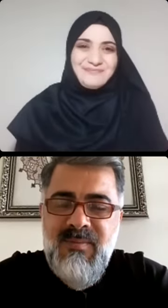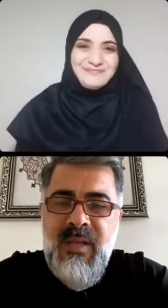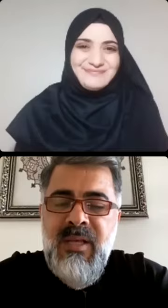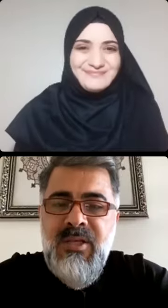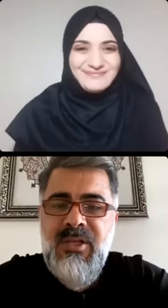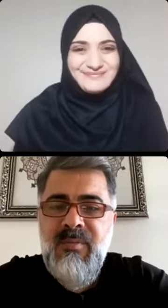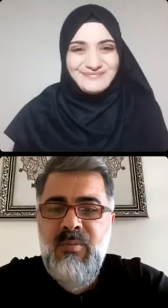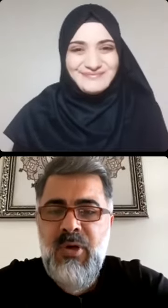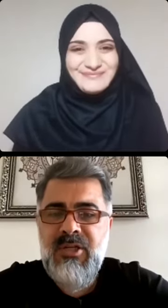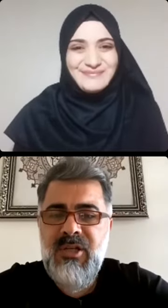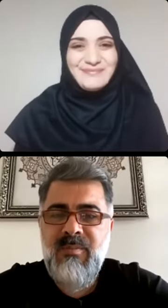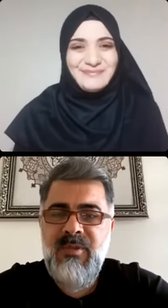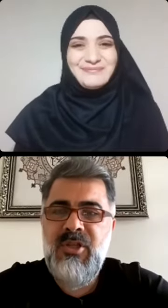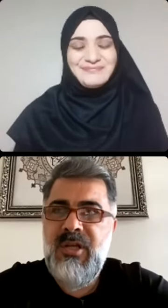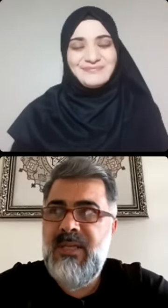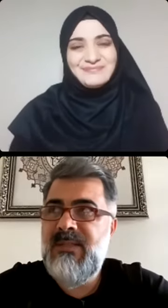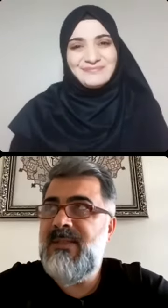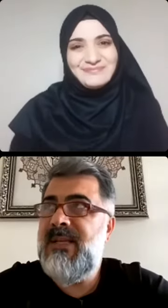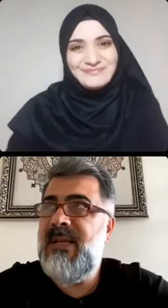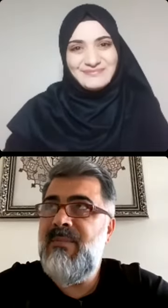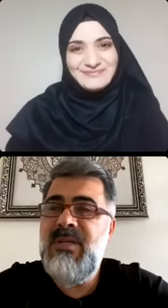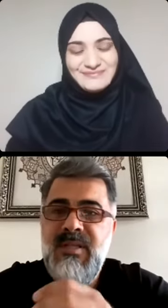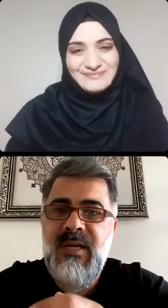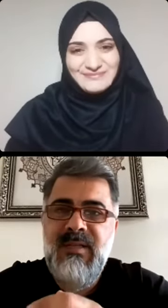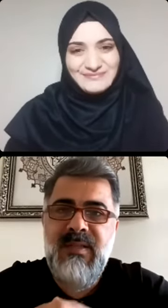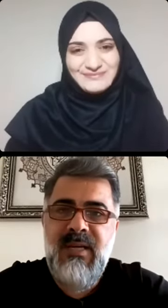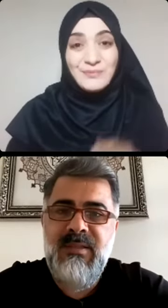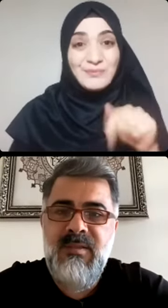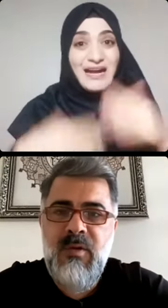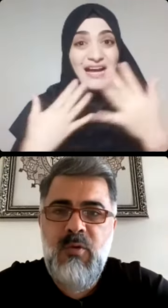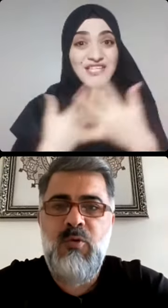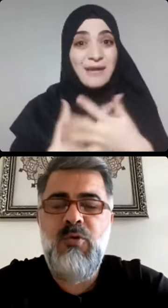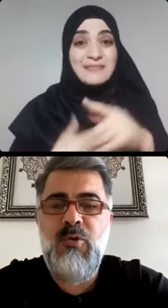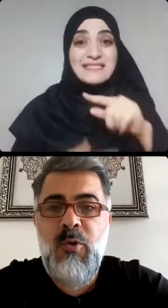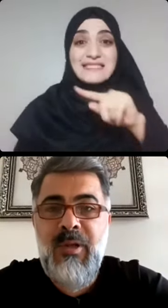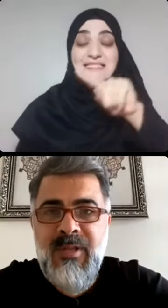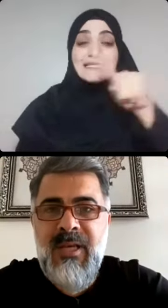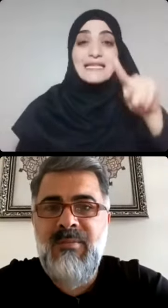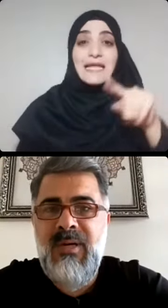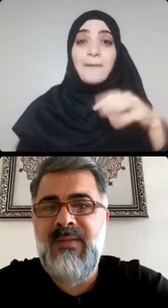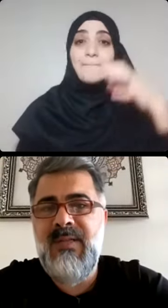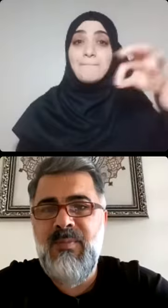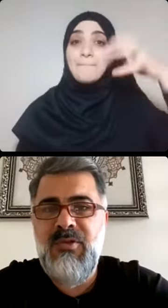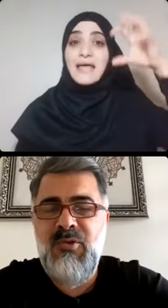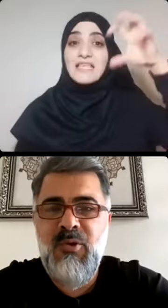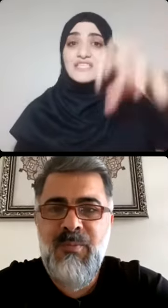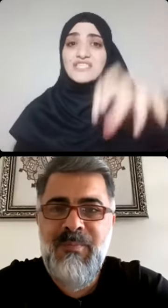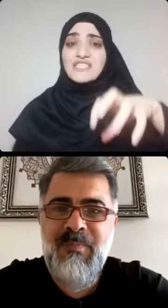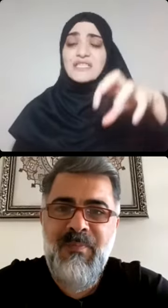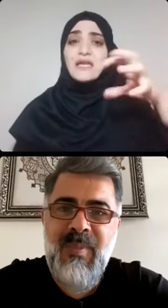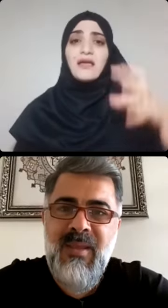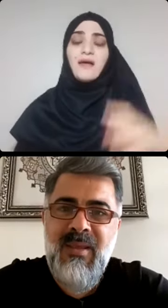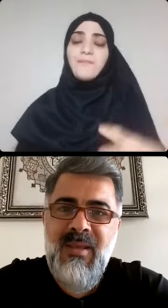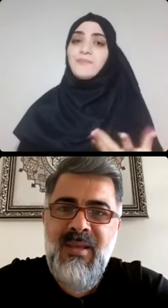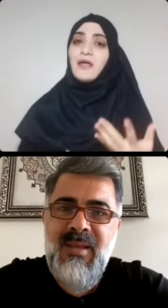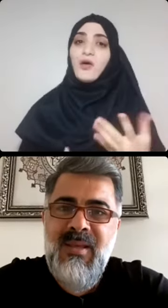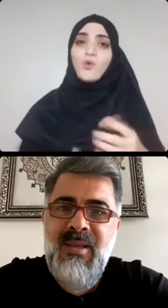ediyorum. Şimdi bu akşam inşallah sizlere Mescid-i Aksa'nın ve Kudüs'ün öneminden bahsetmek istiyorum.